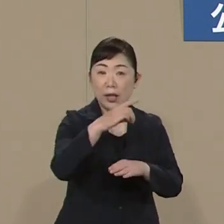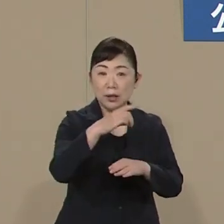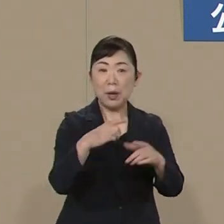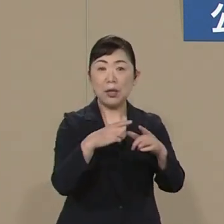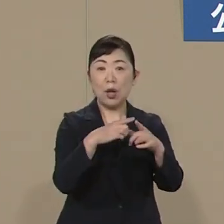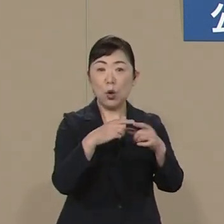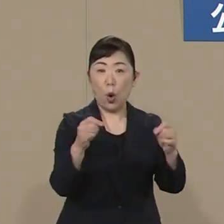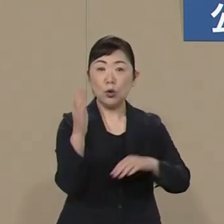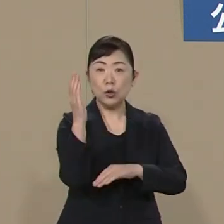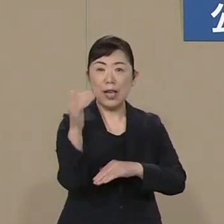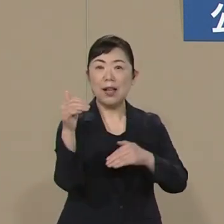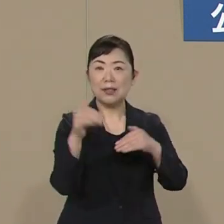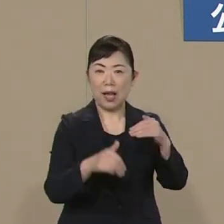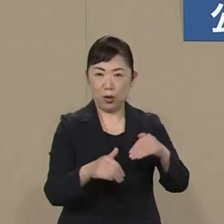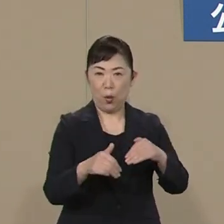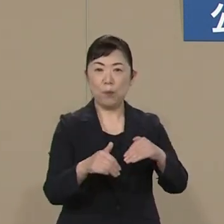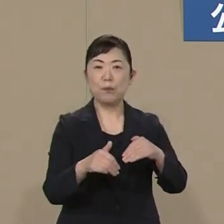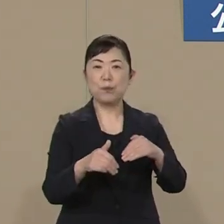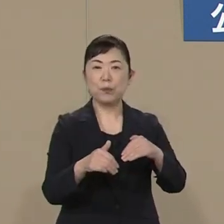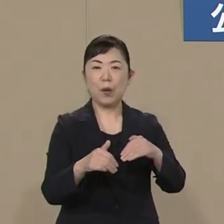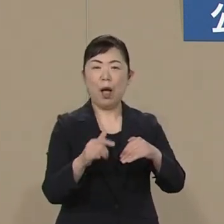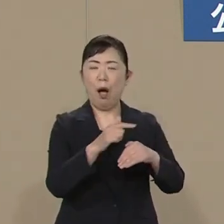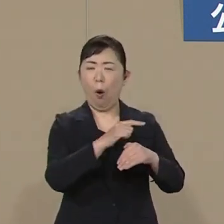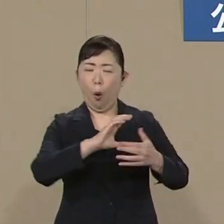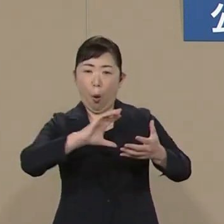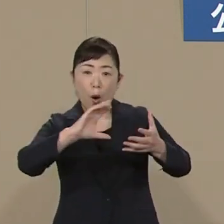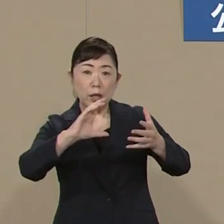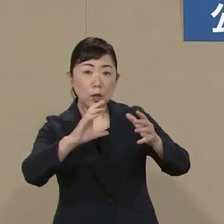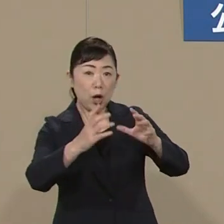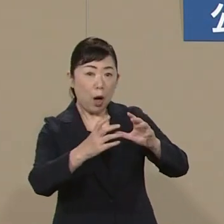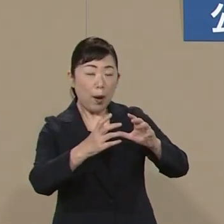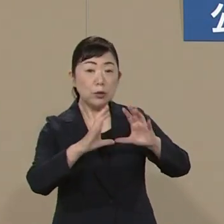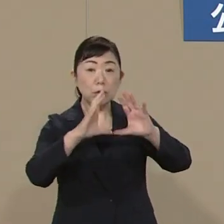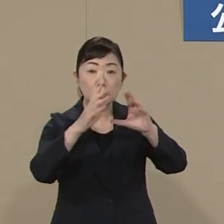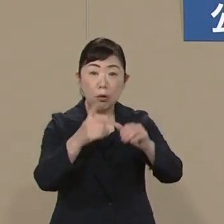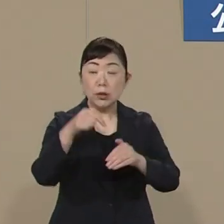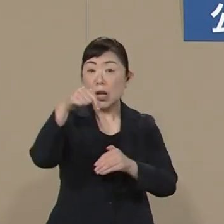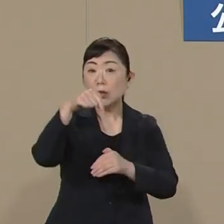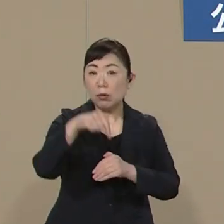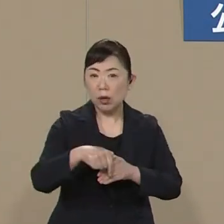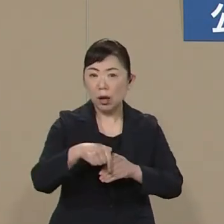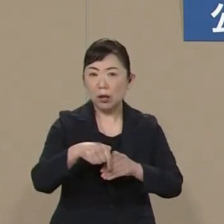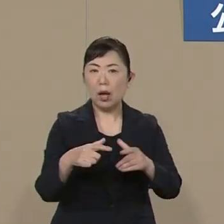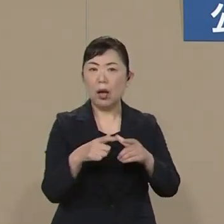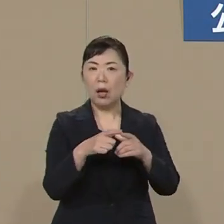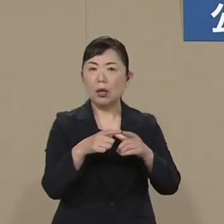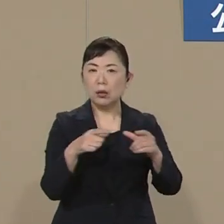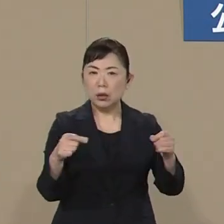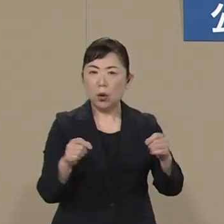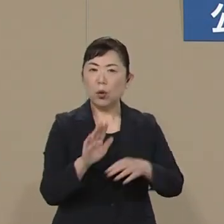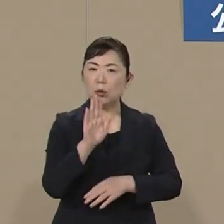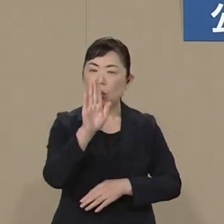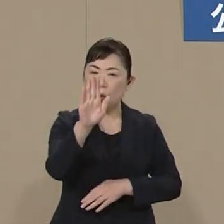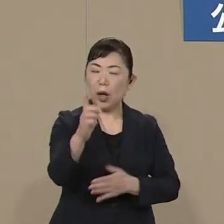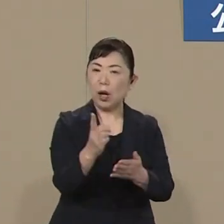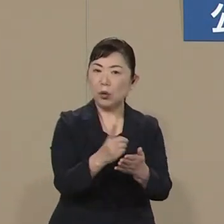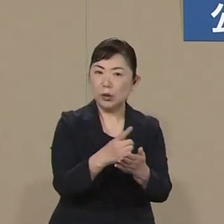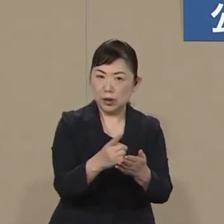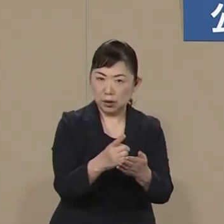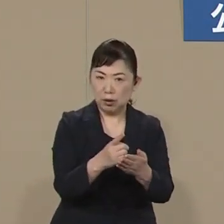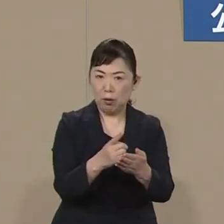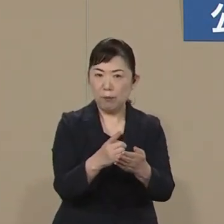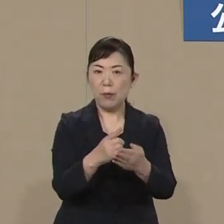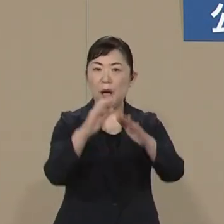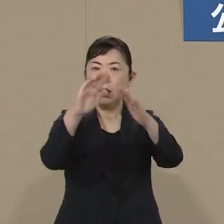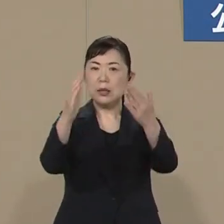行われる国勢選挙であり激動する国際情勢の中でこれからの新しい時代の日本の